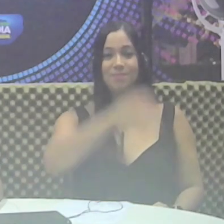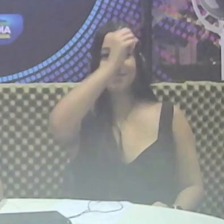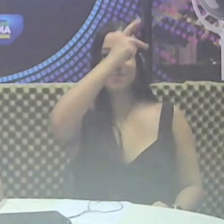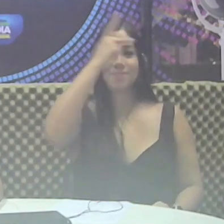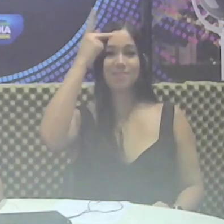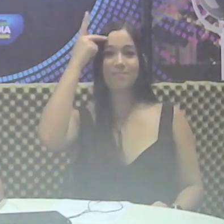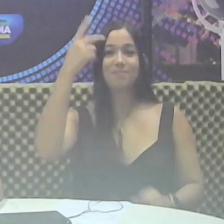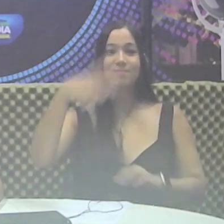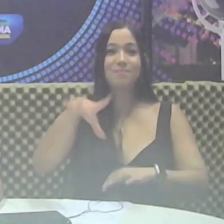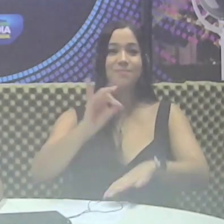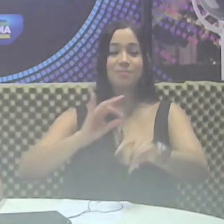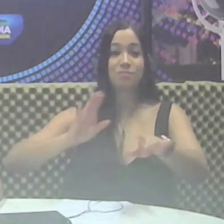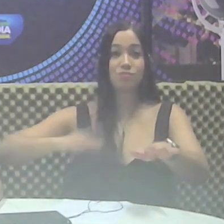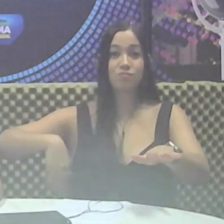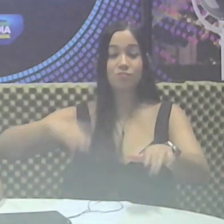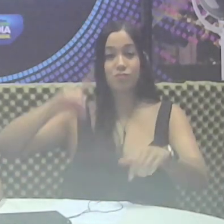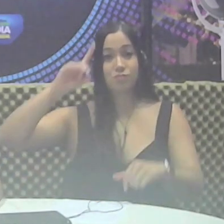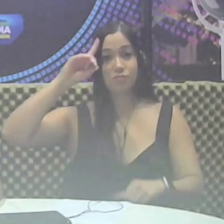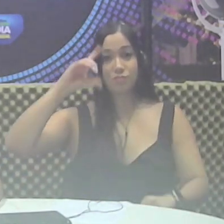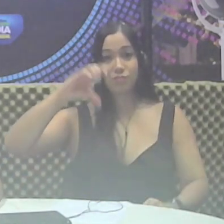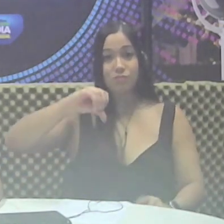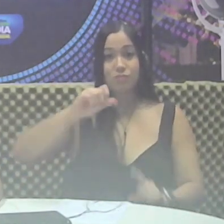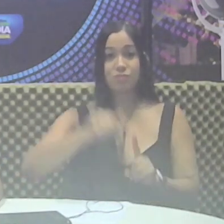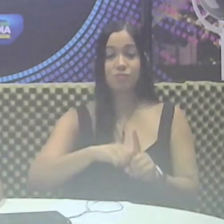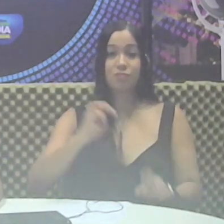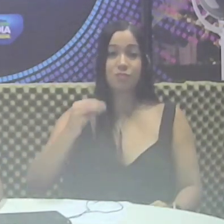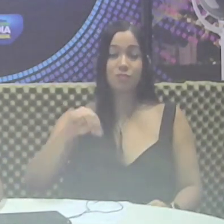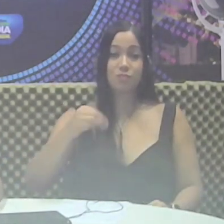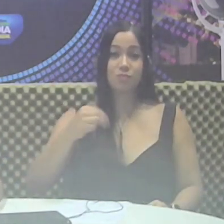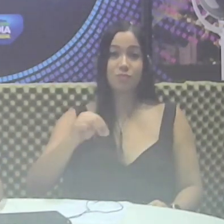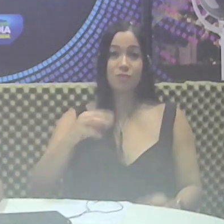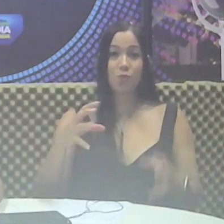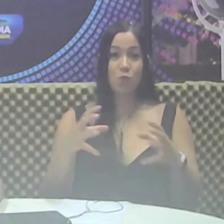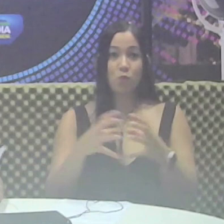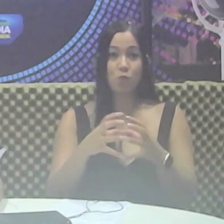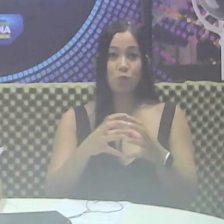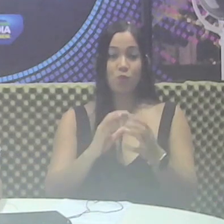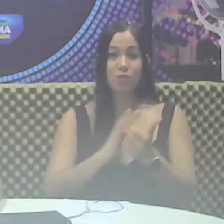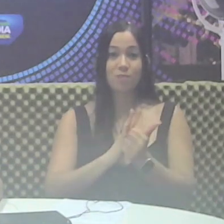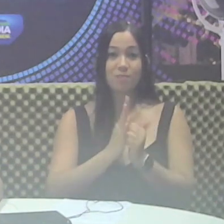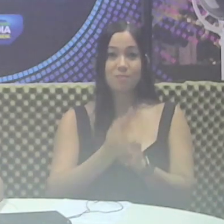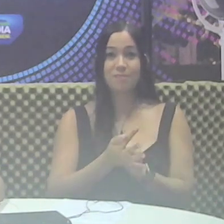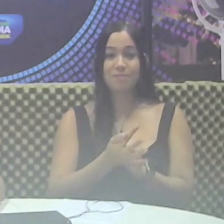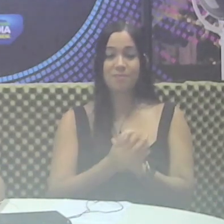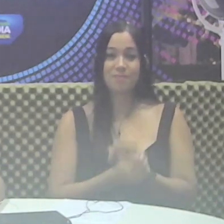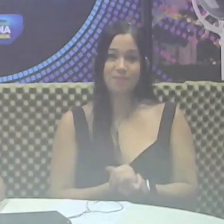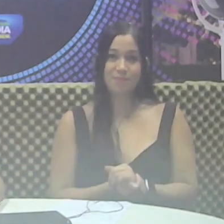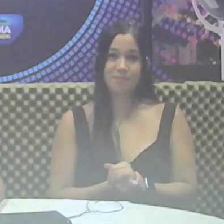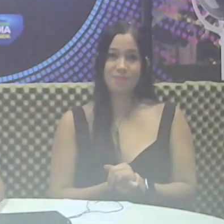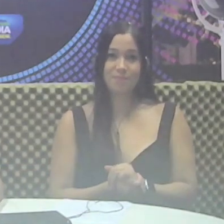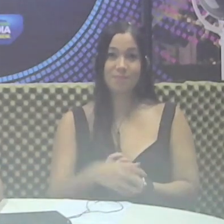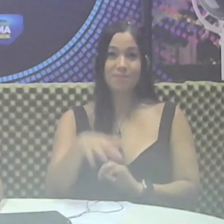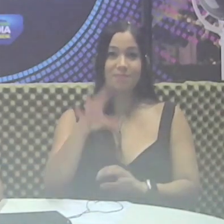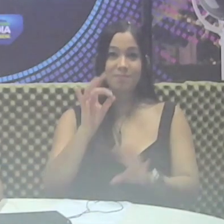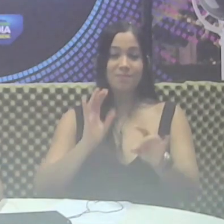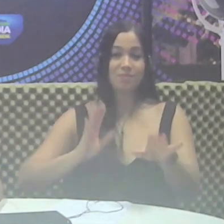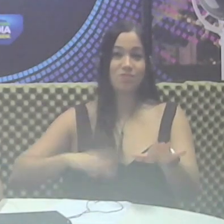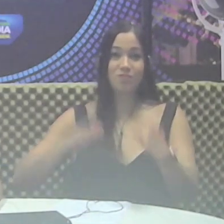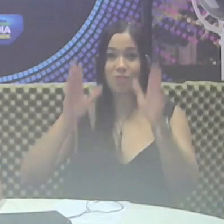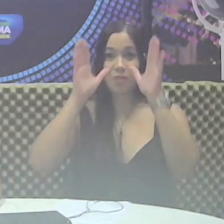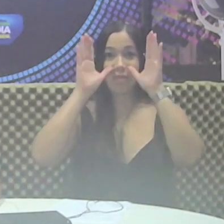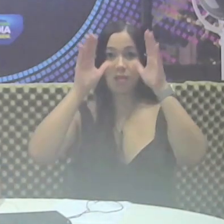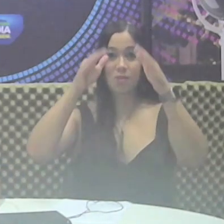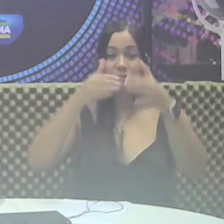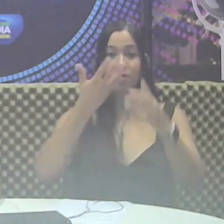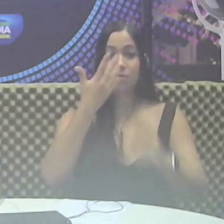Prefeitura realiza seletivo de natação no dia 9 de março para a formação de equipes da Futel. A seletiva de natação é